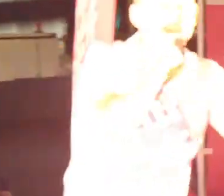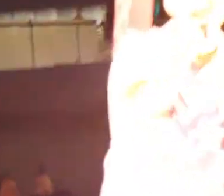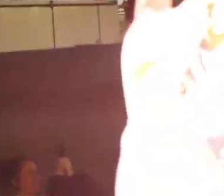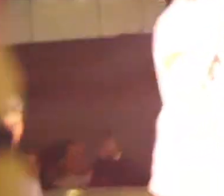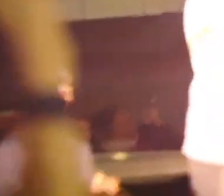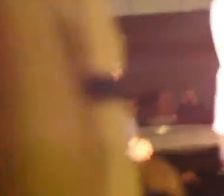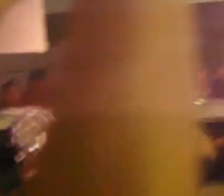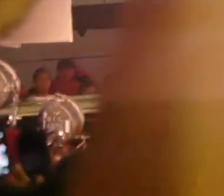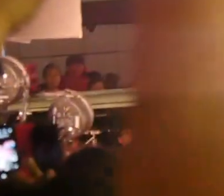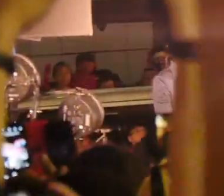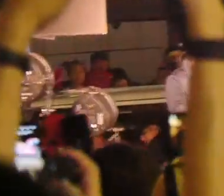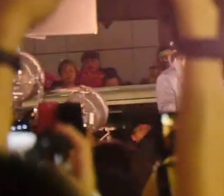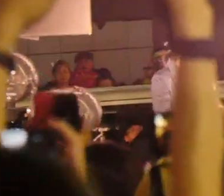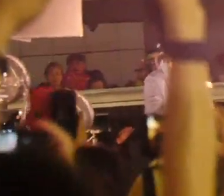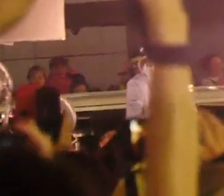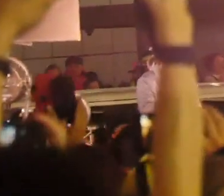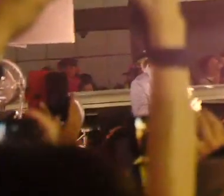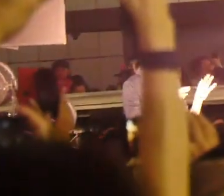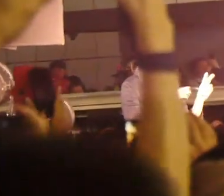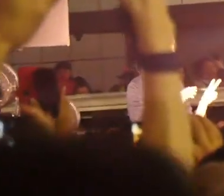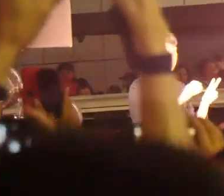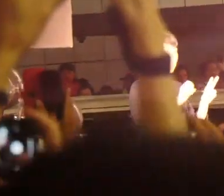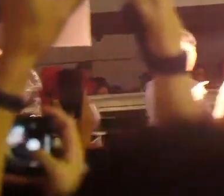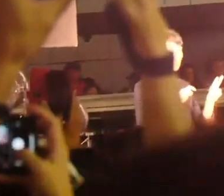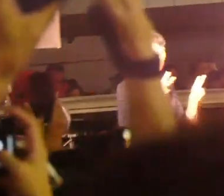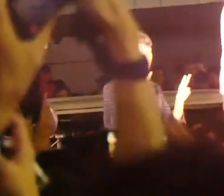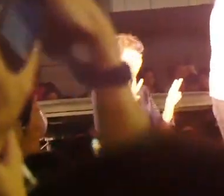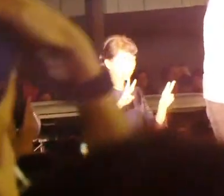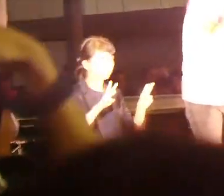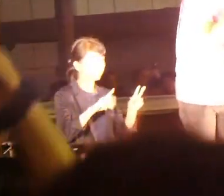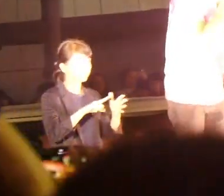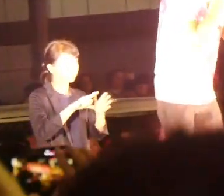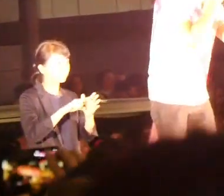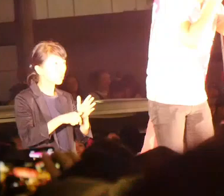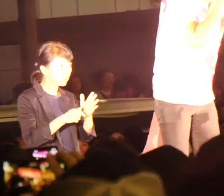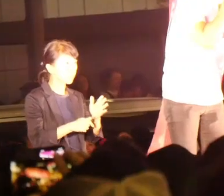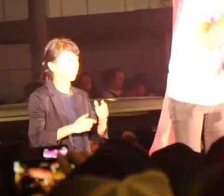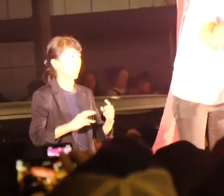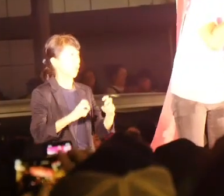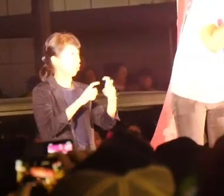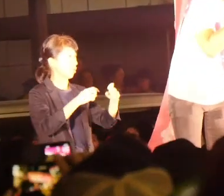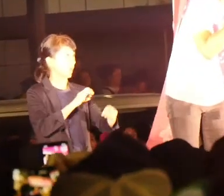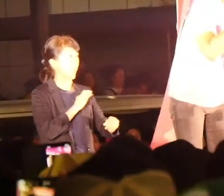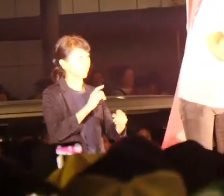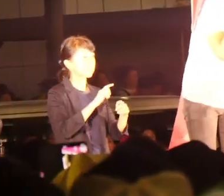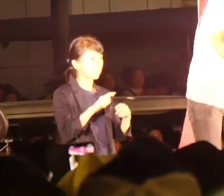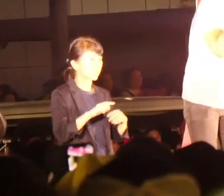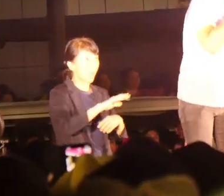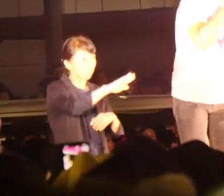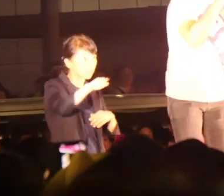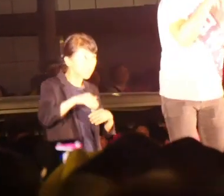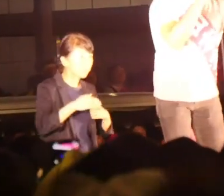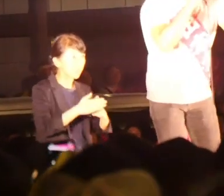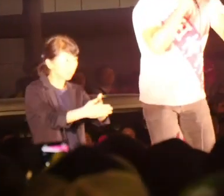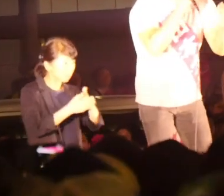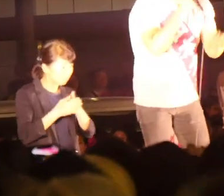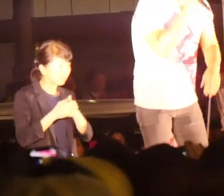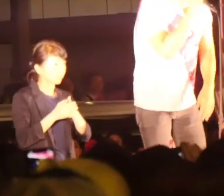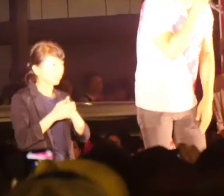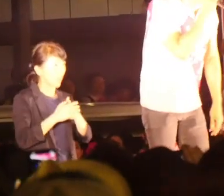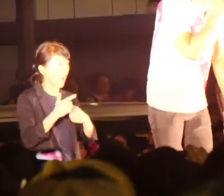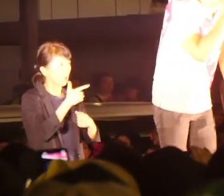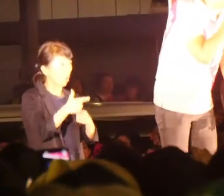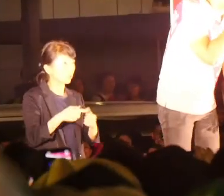山本太郎、2013年国会議員になりました。東京の皆さんに送っていただいた、6年が経